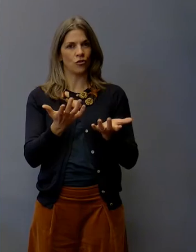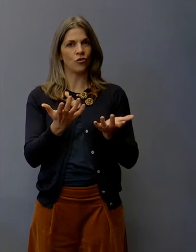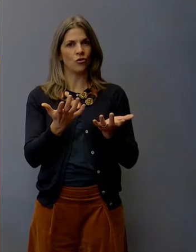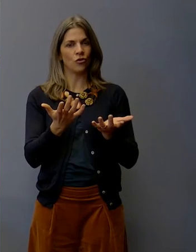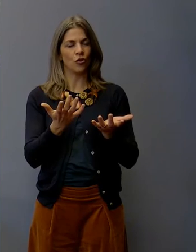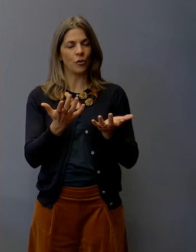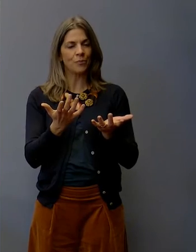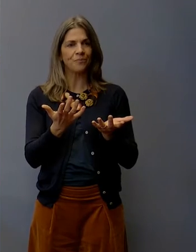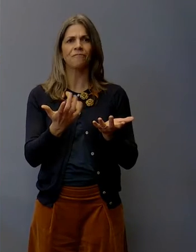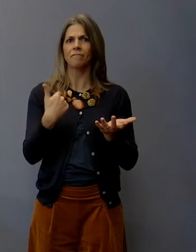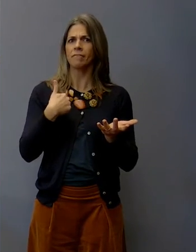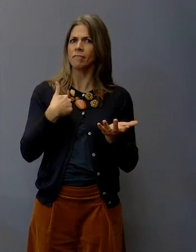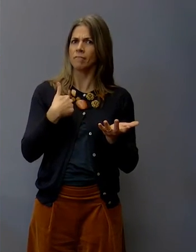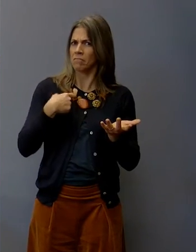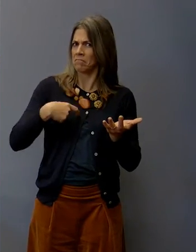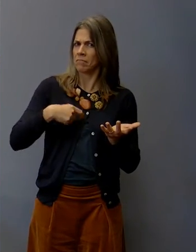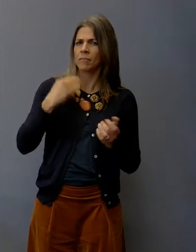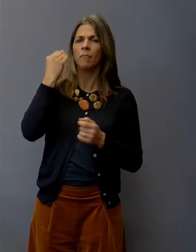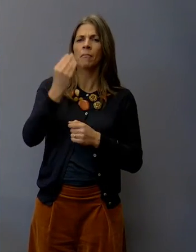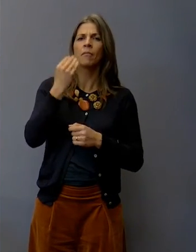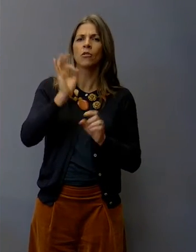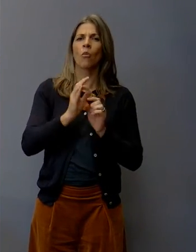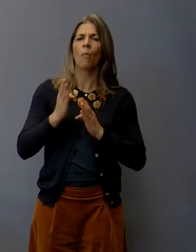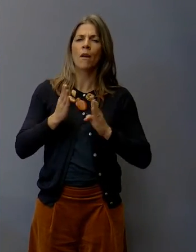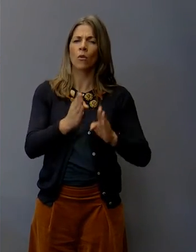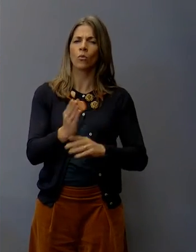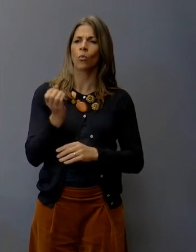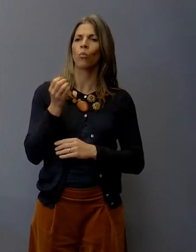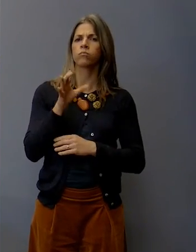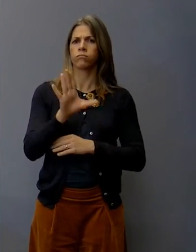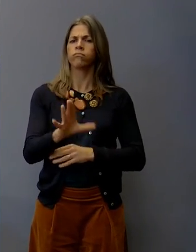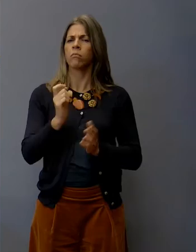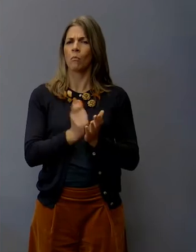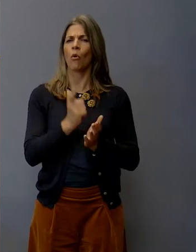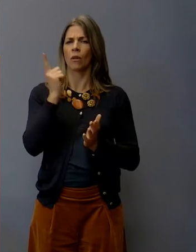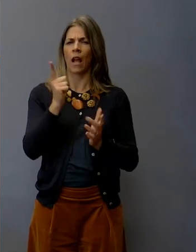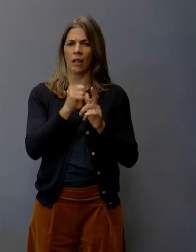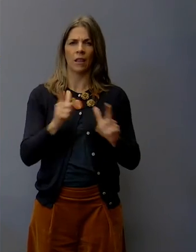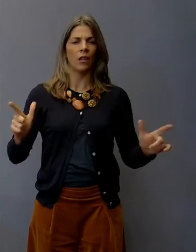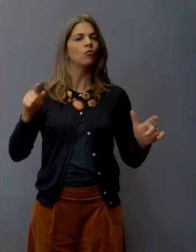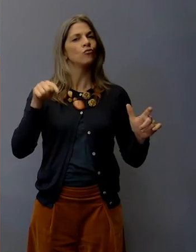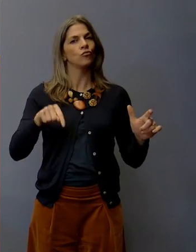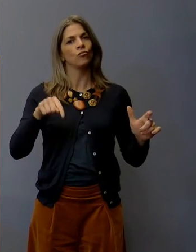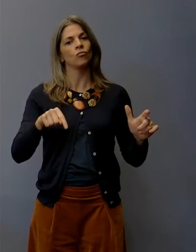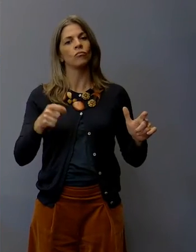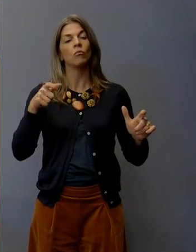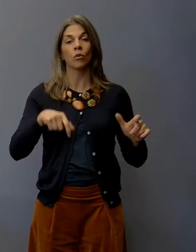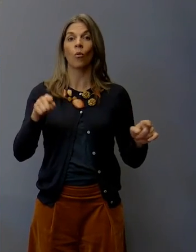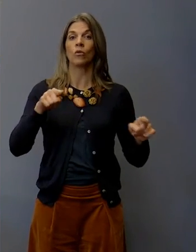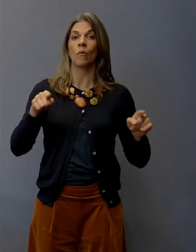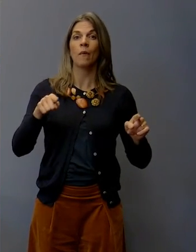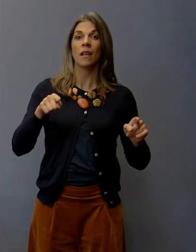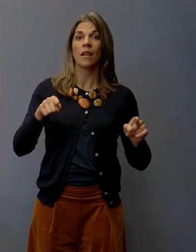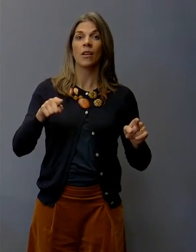ritengo un percorso culturale importante per la città soprattutto in un momento in cui la liberalizza